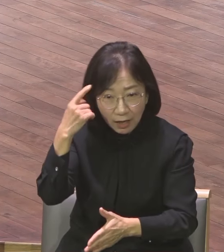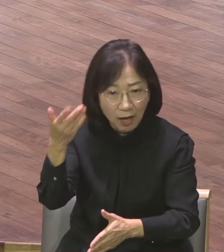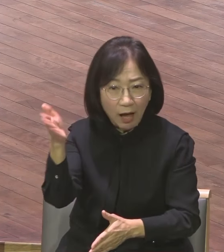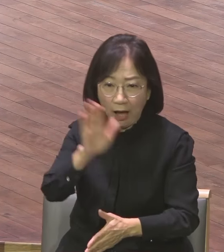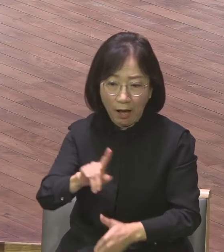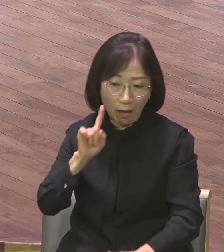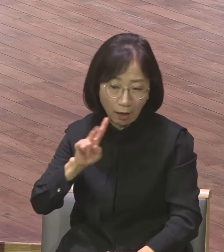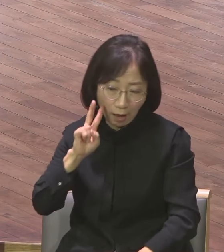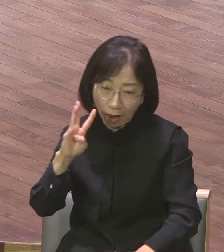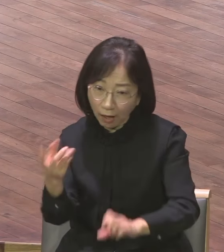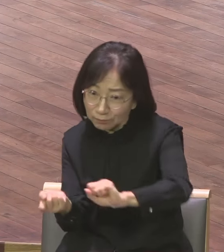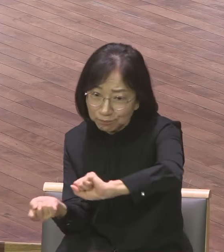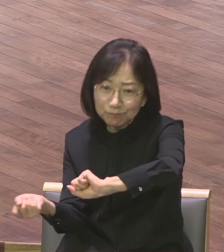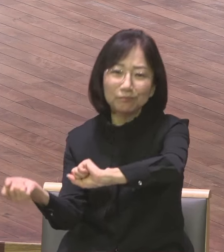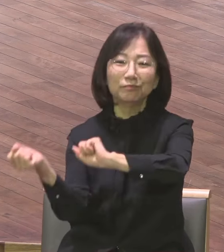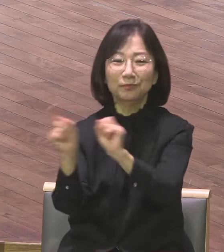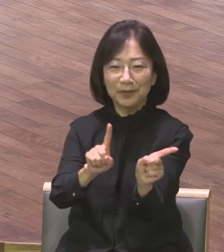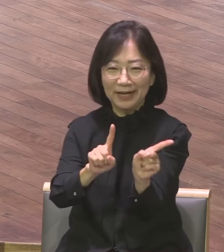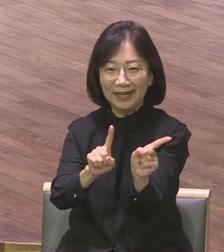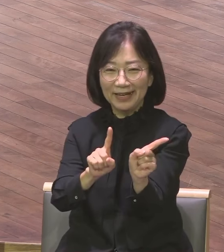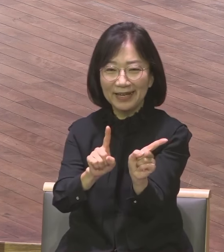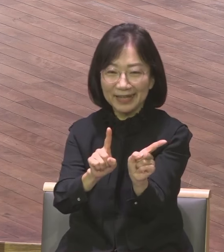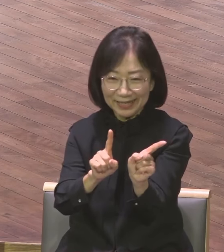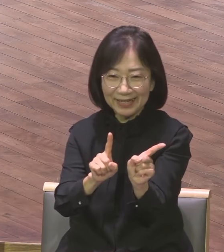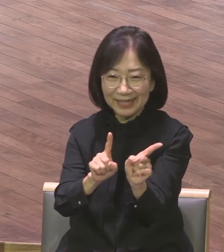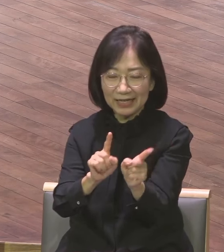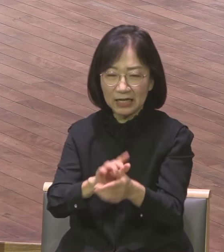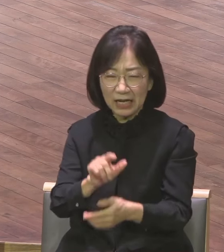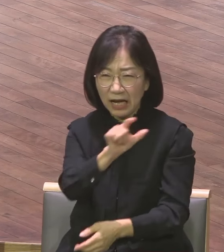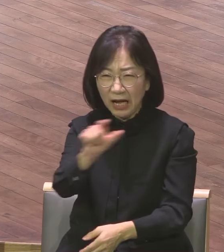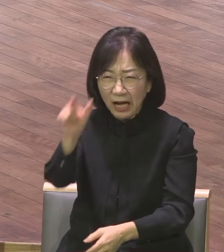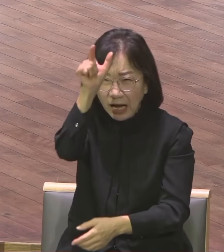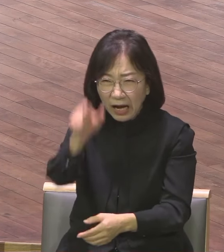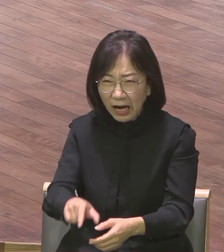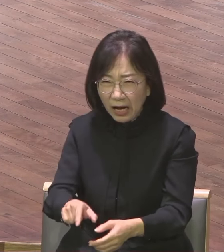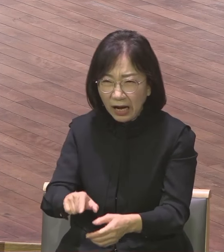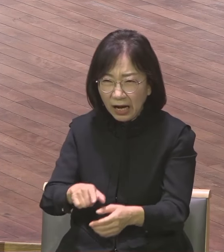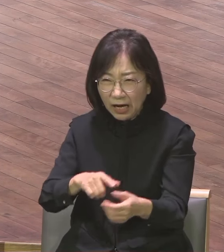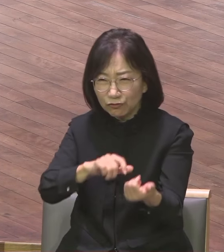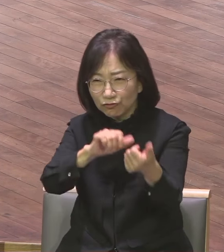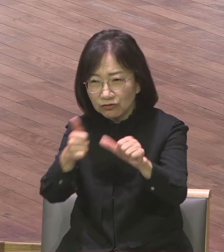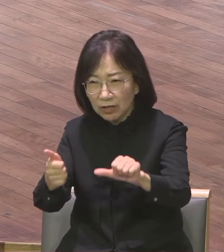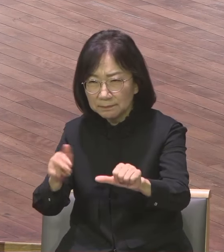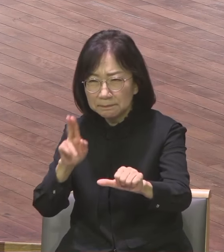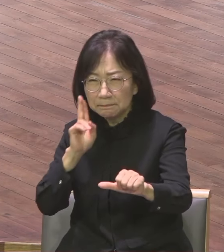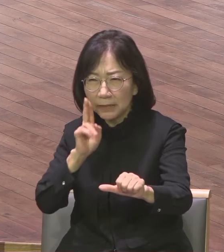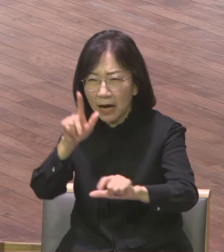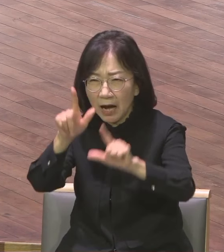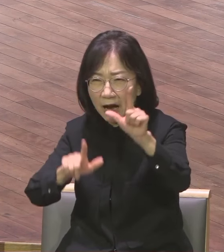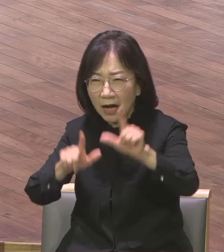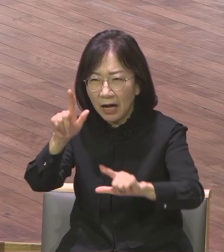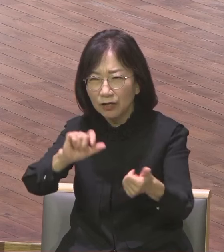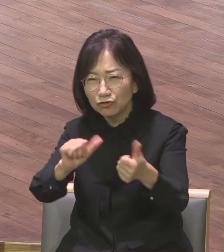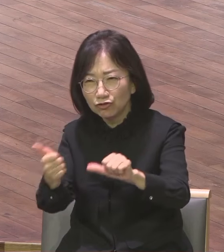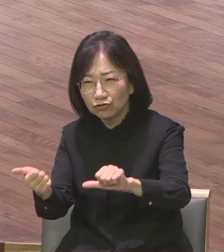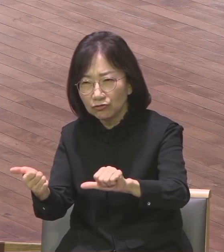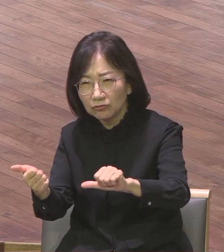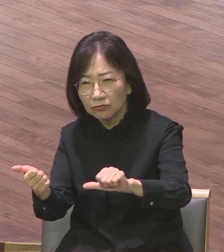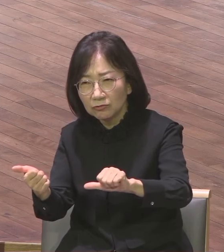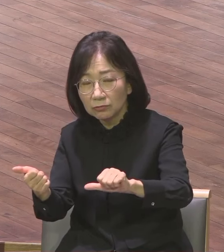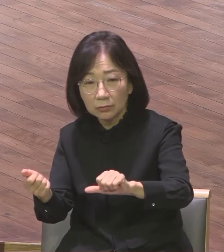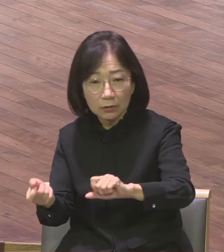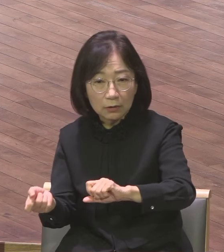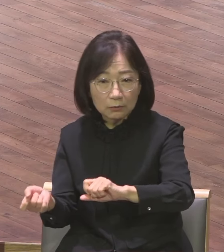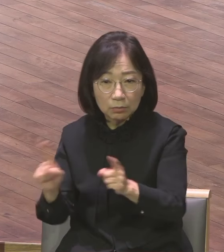거예요. 처형, 십자가 처형 비참하게 죽였지만은 죽은 거 끝났으면 졌지요.